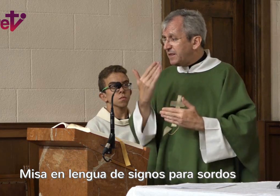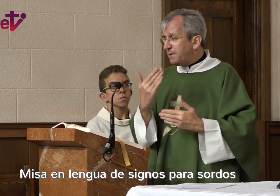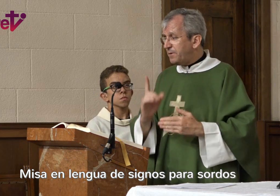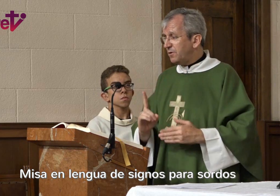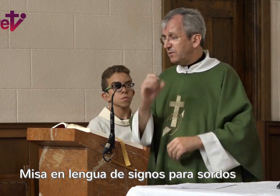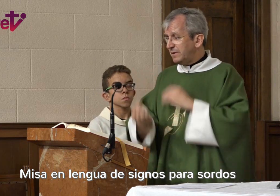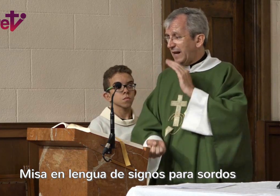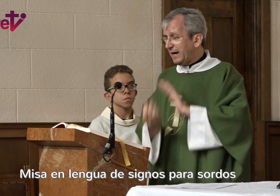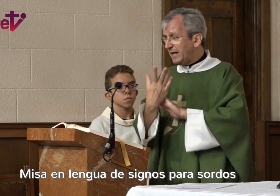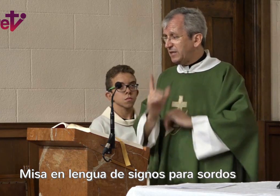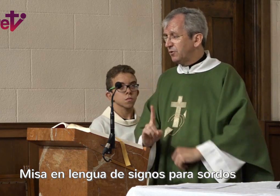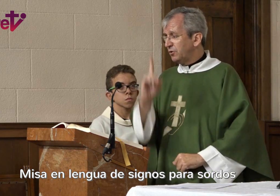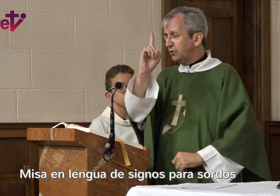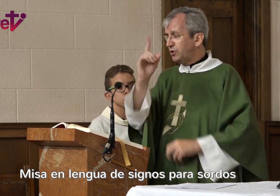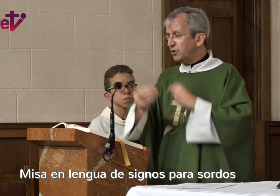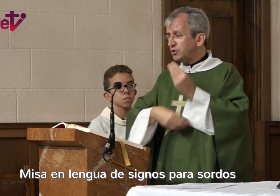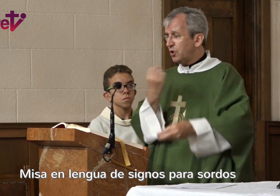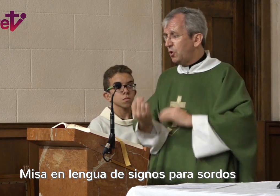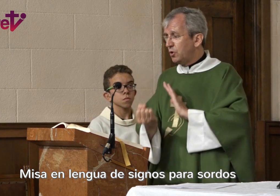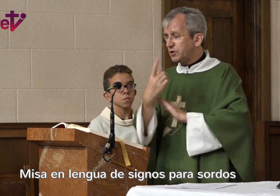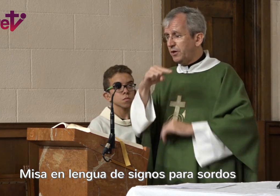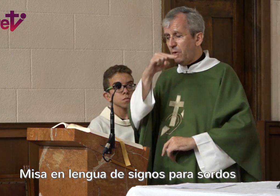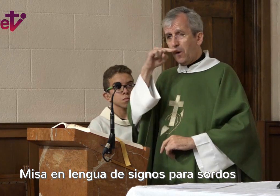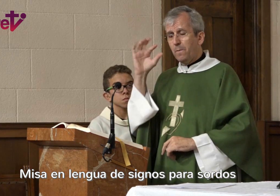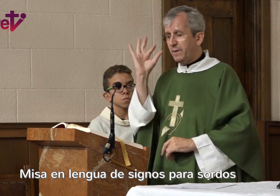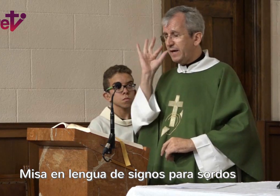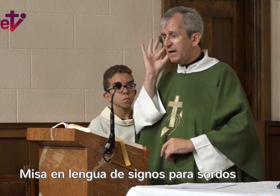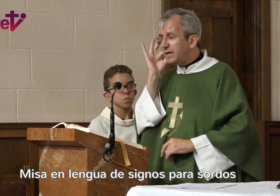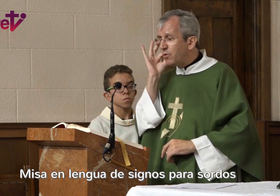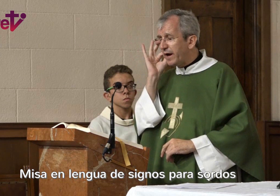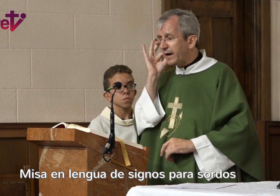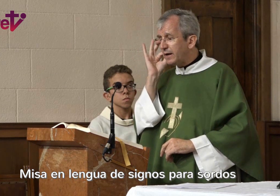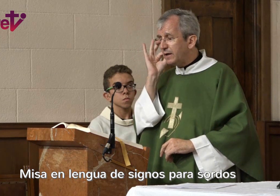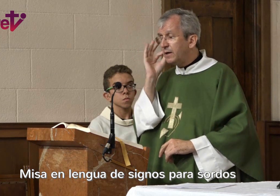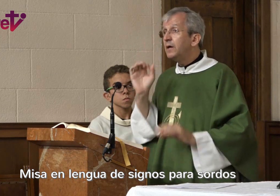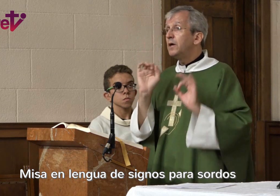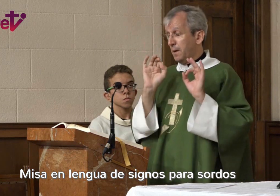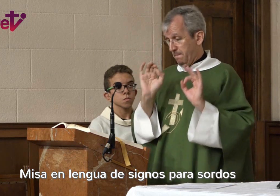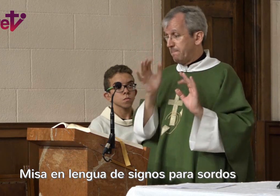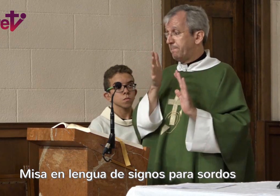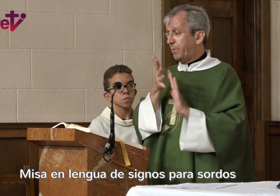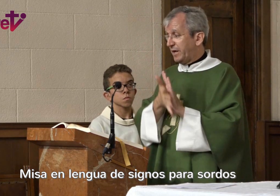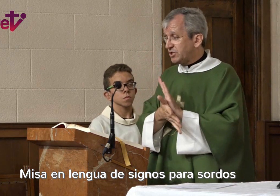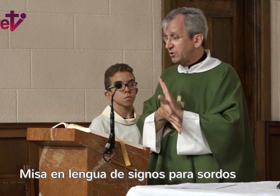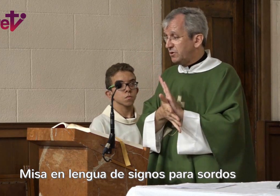principio de la creación Dios los creó hombre y mujer Por eso